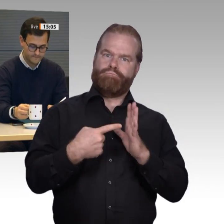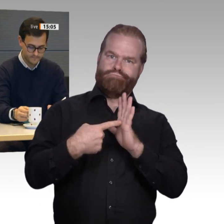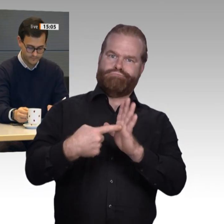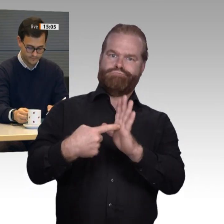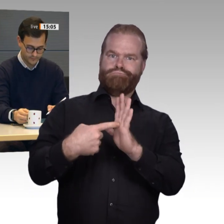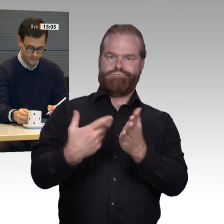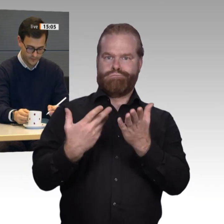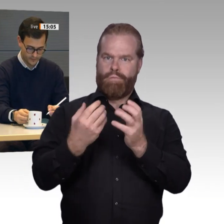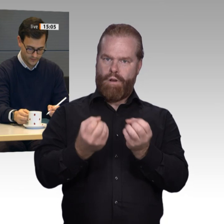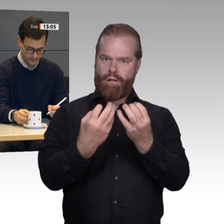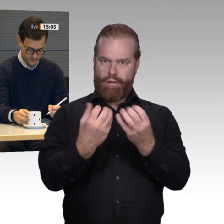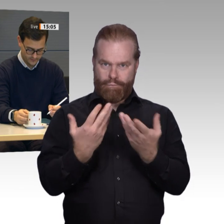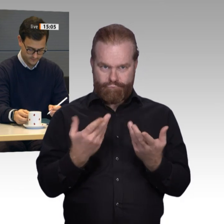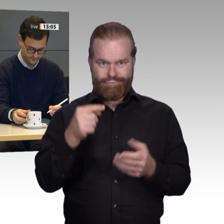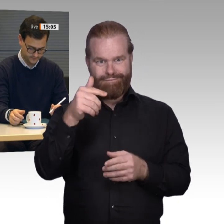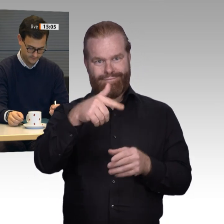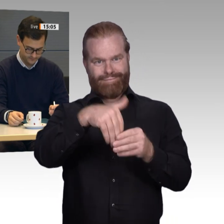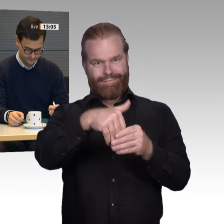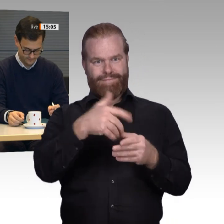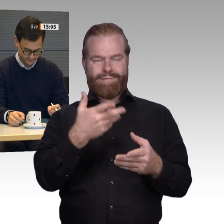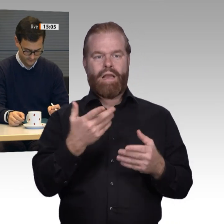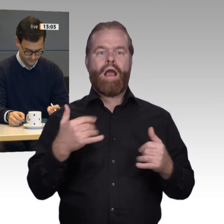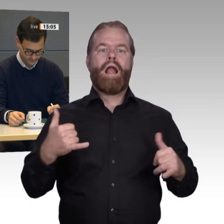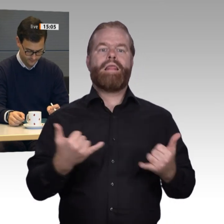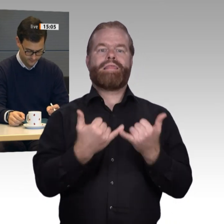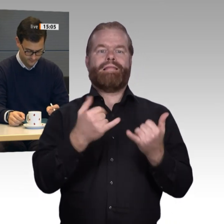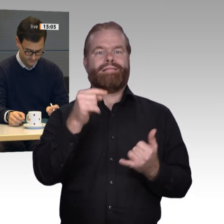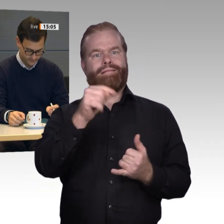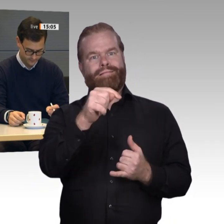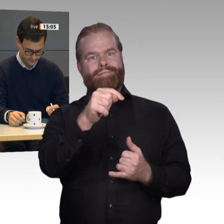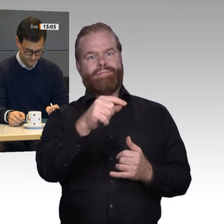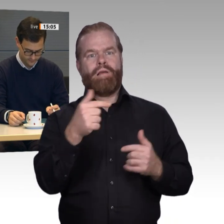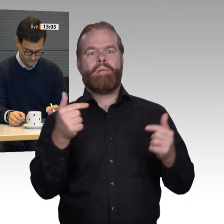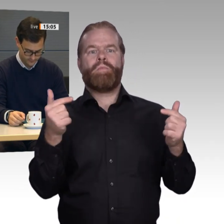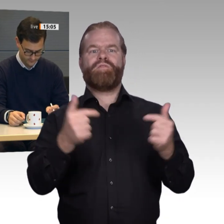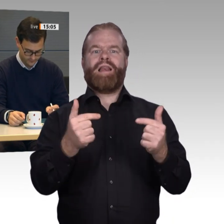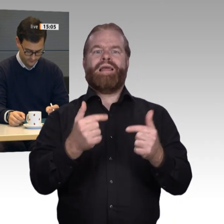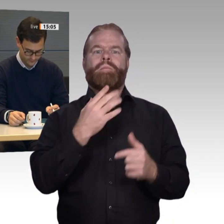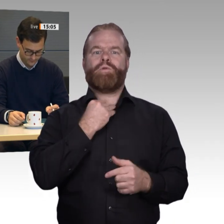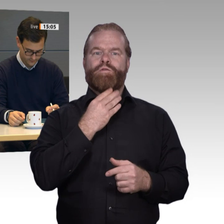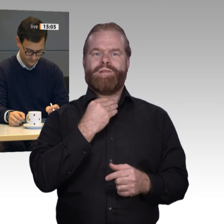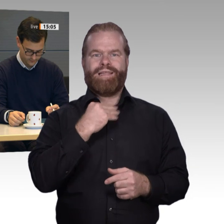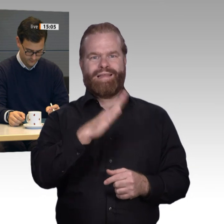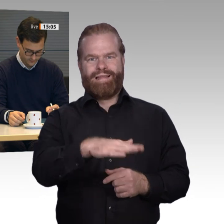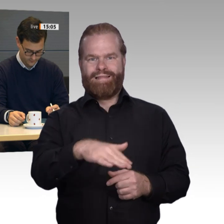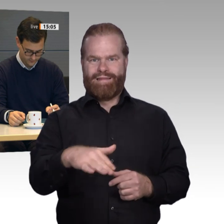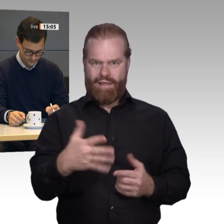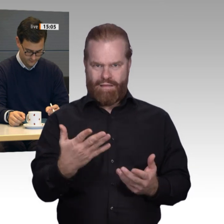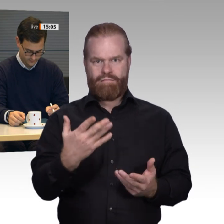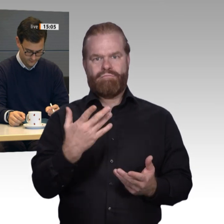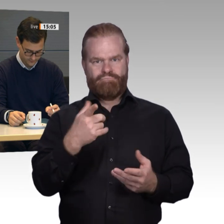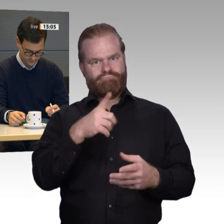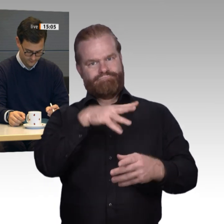Ihrem Kenntnisstand bei verheirateten Kindern die angeheirateten Ehepartner auch für die